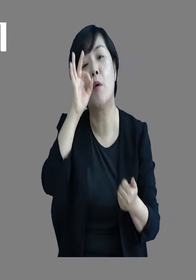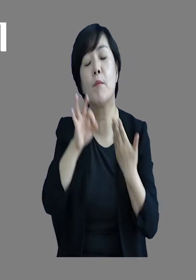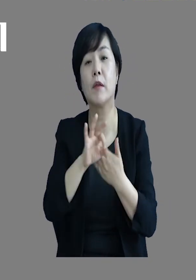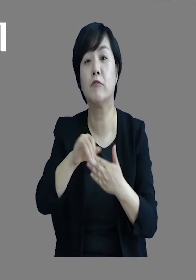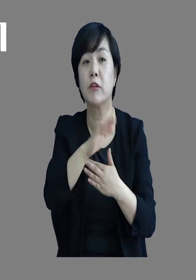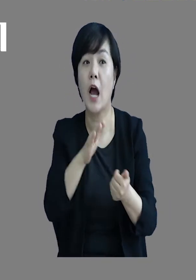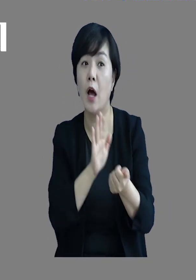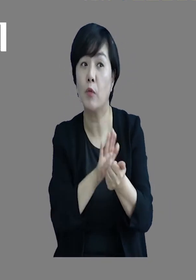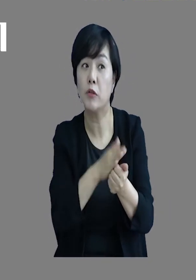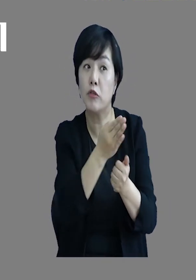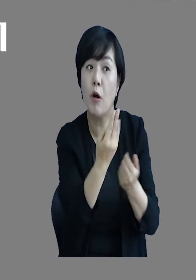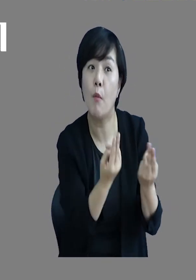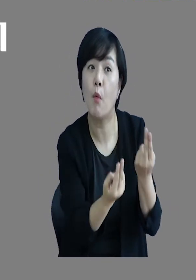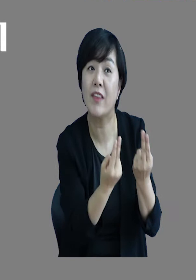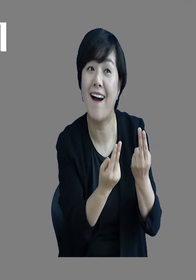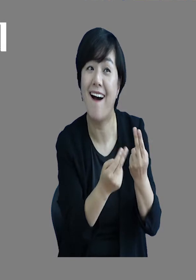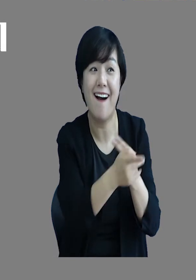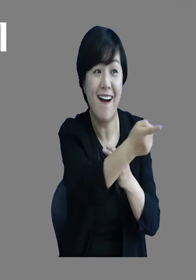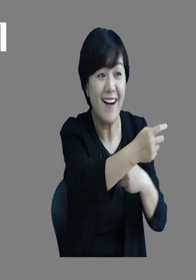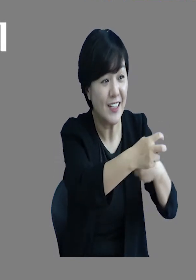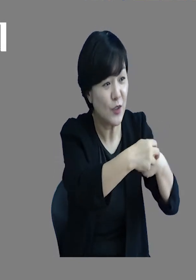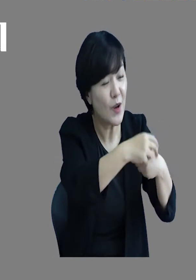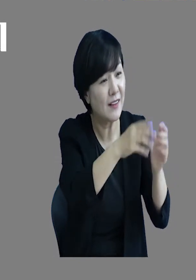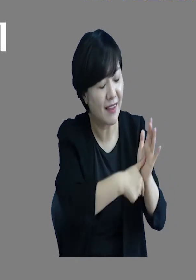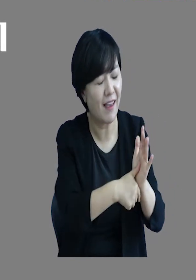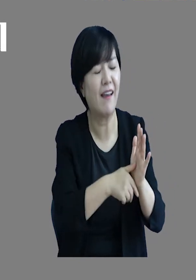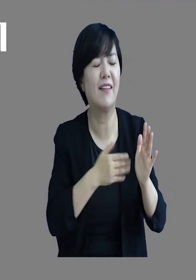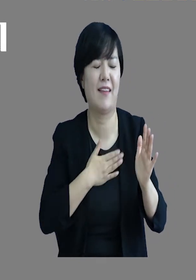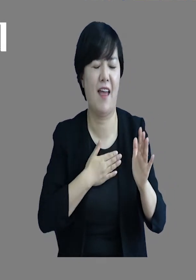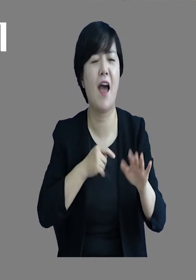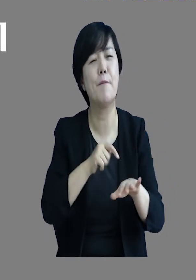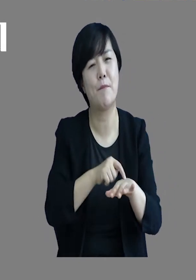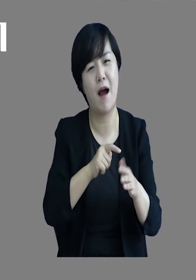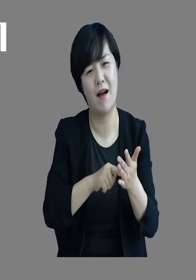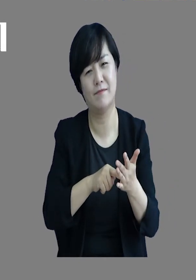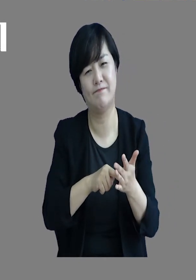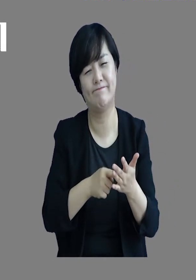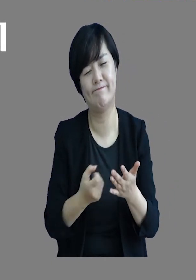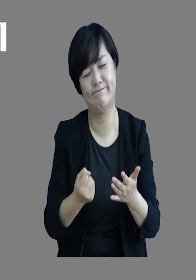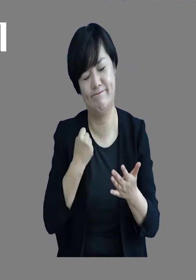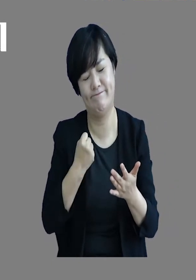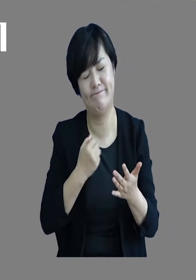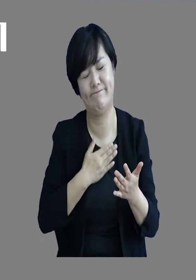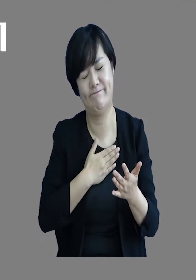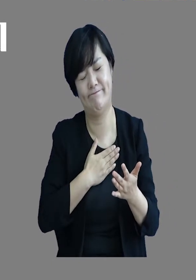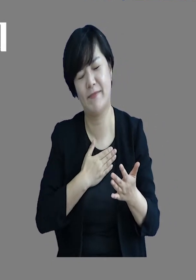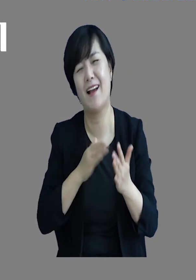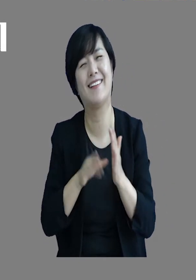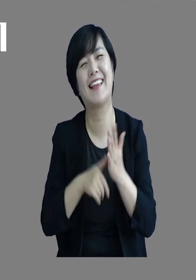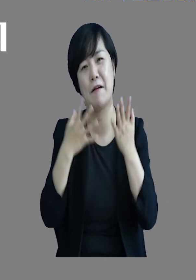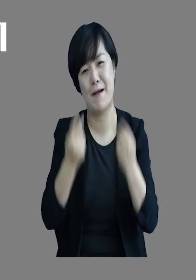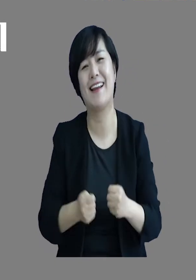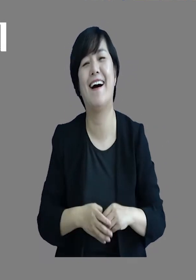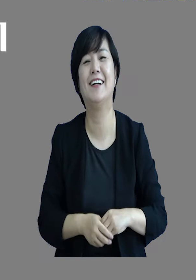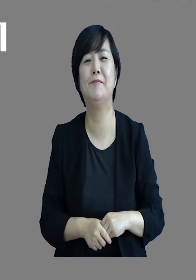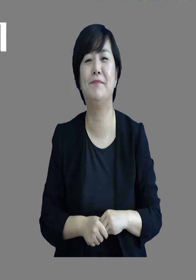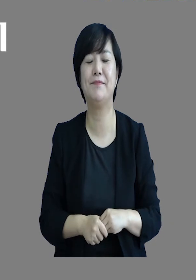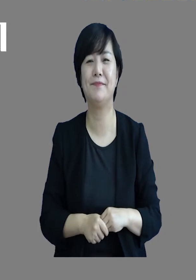우리가 도와준다기보다 또 이분들을 진료하면서 저희들이 마음에 힘을 받거나 하는 경우도 많습니다.